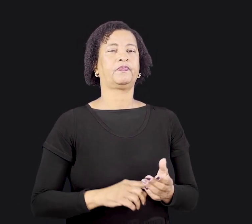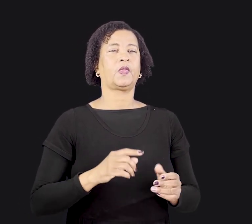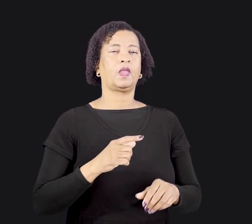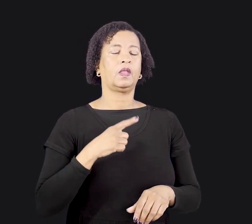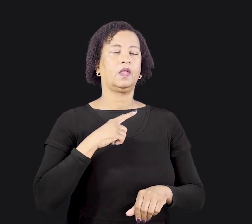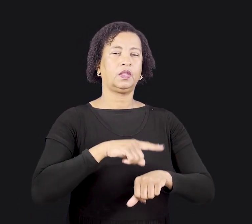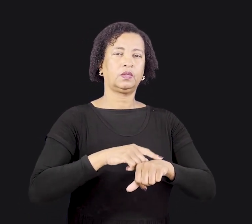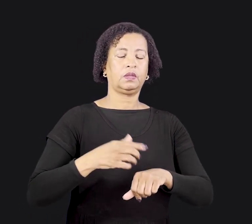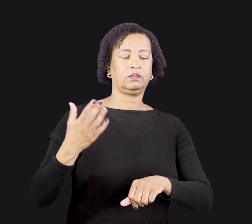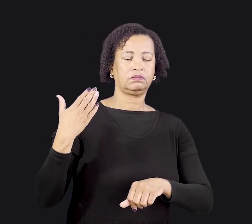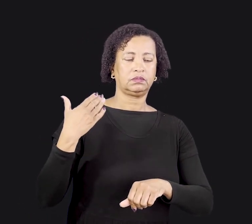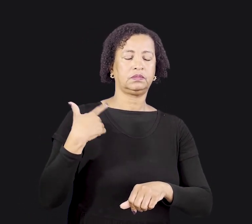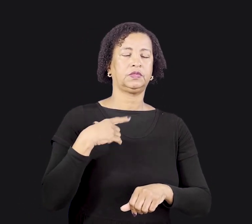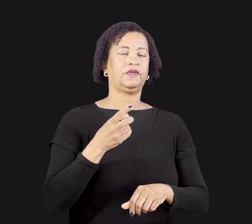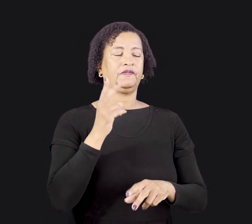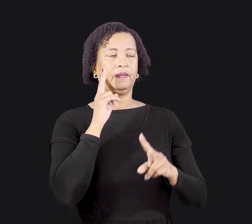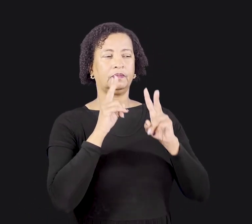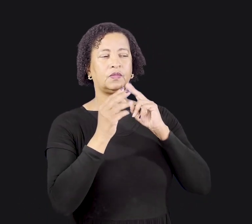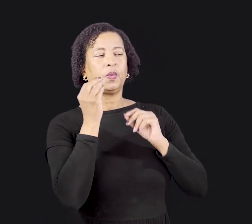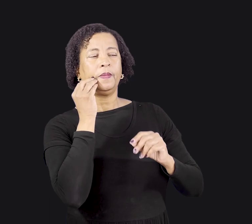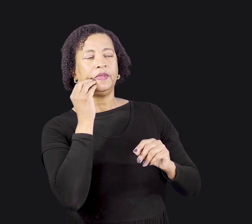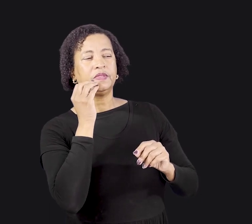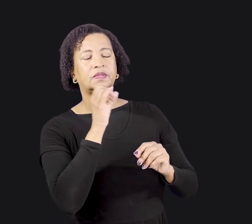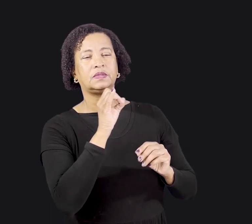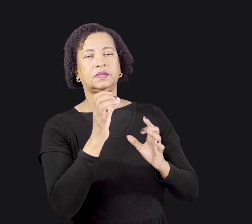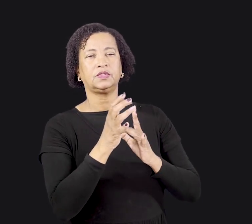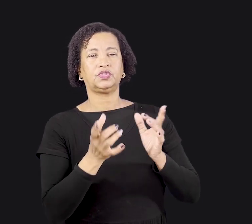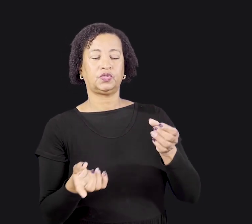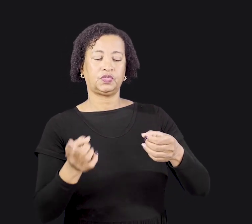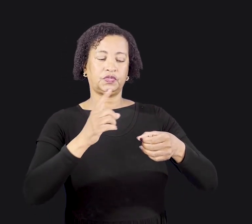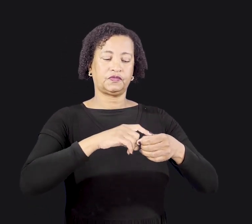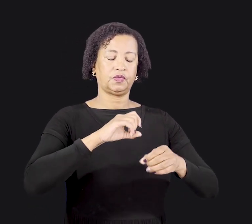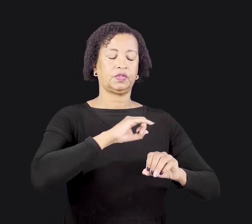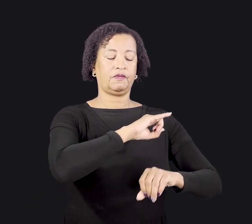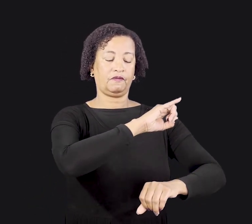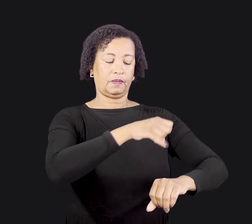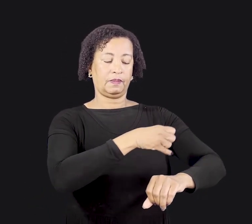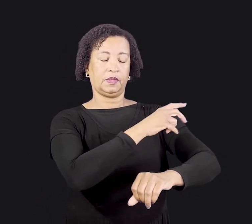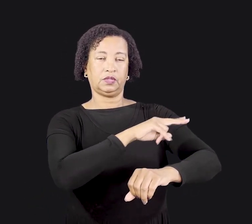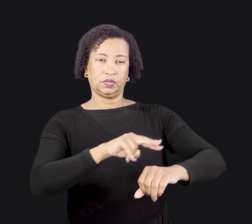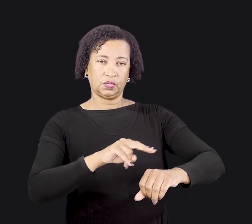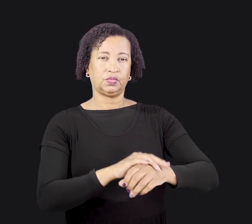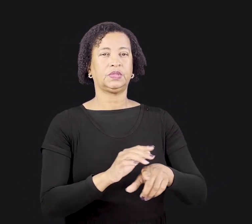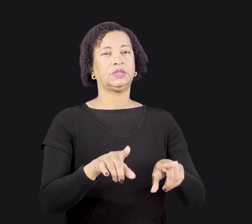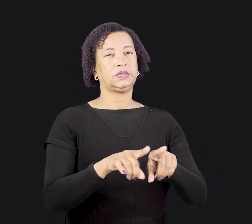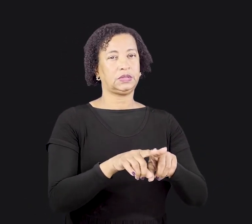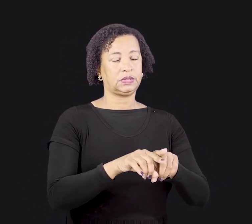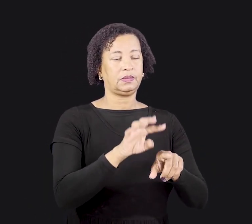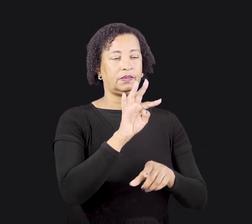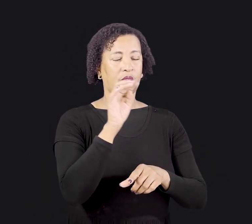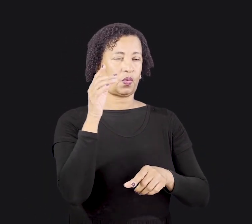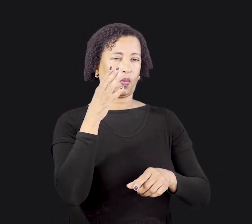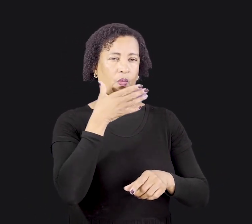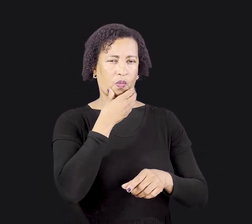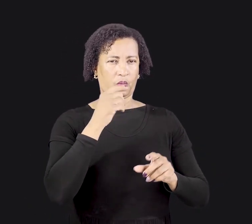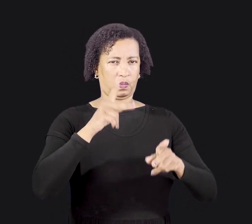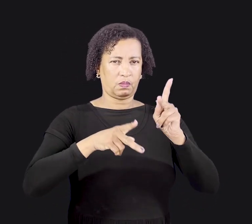estava de olho para ver se Jesus voltaria para Jerusalém, e os fariseus querendo matar Jesus, Tomé disse que morreria com